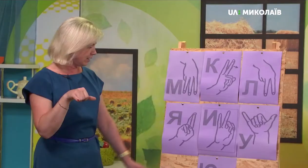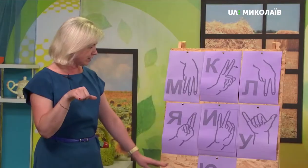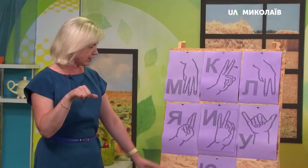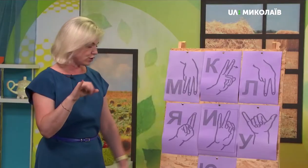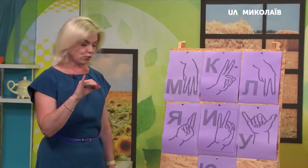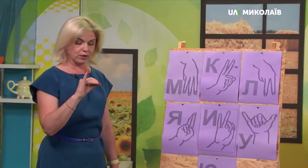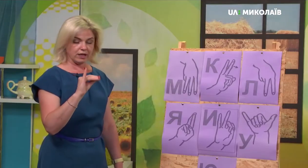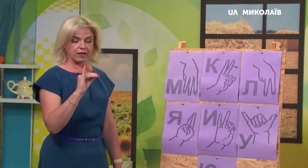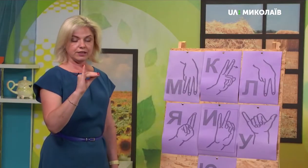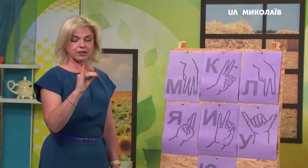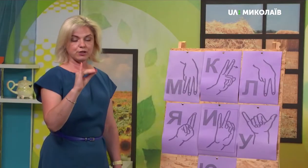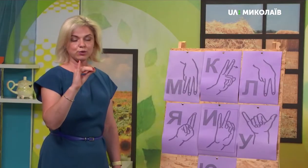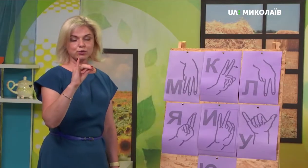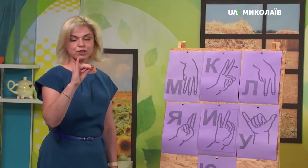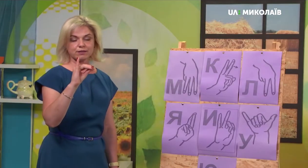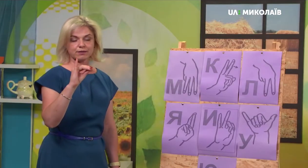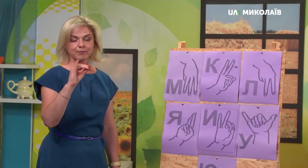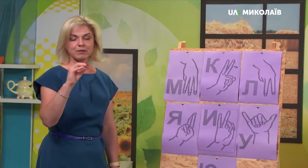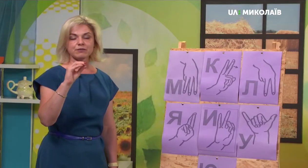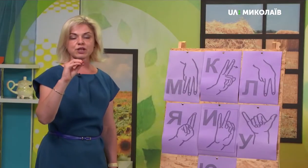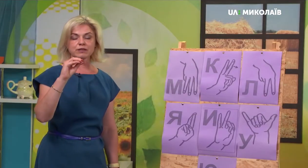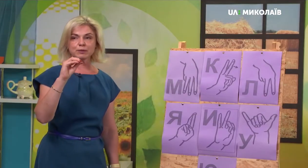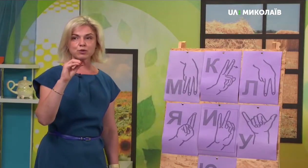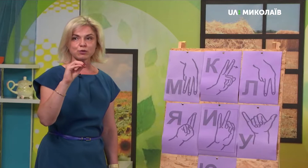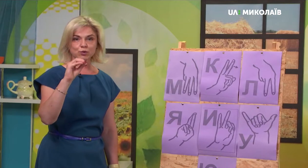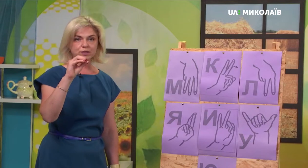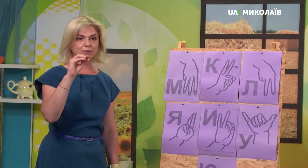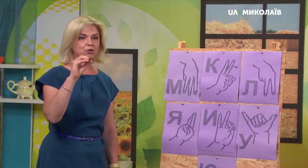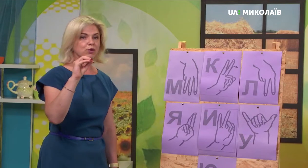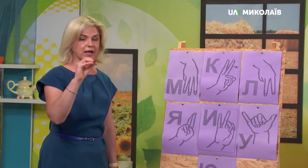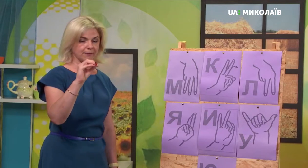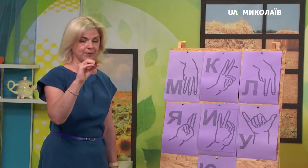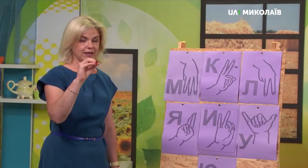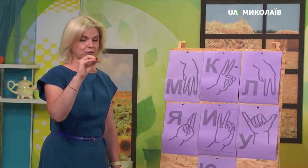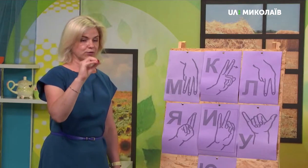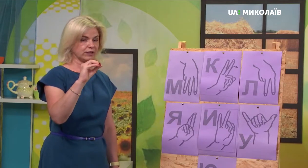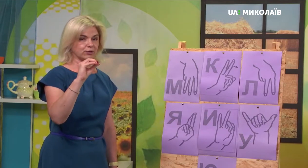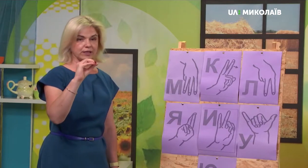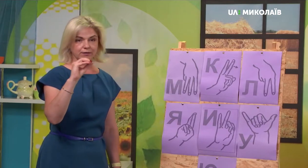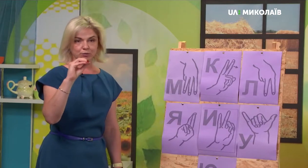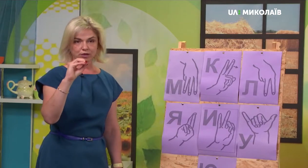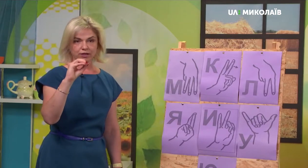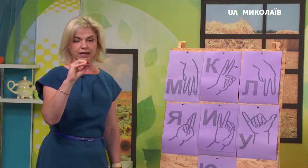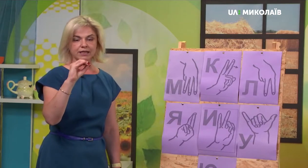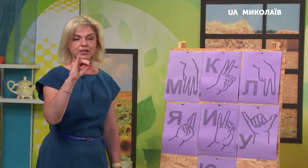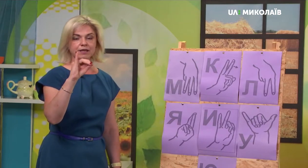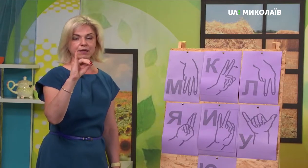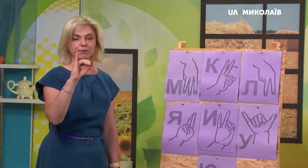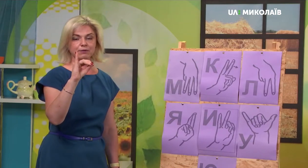літера Ю. Літера Ю дуже ми навчали на прошлому уроці букву Е. От так, от як букавка Е, тільки ми